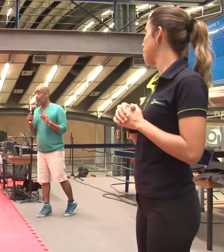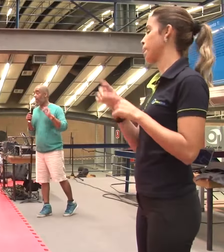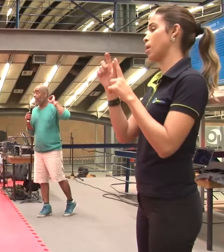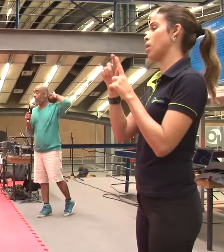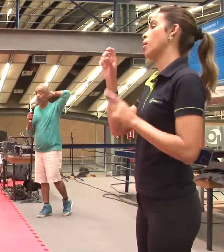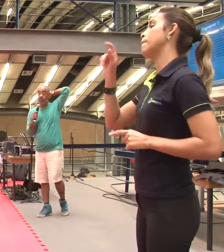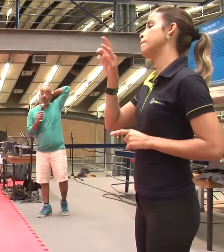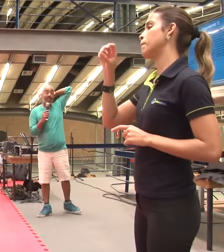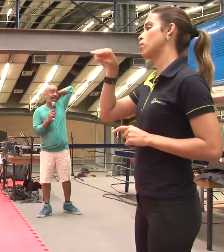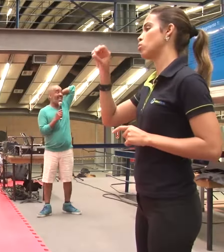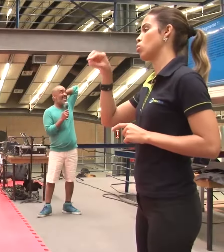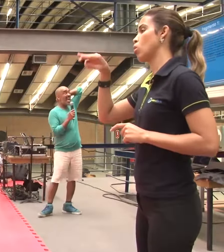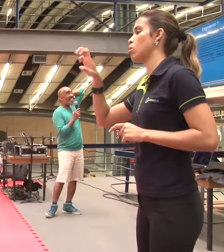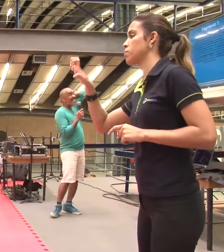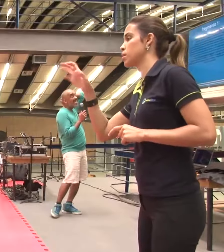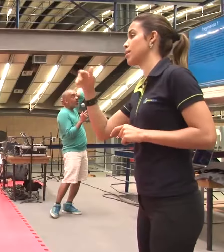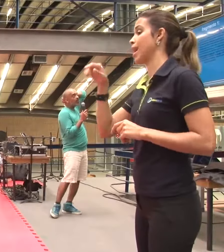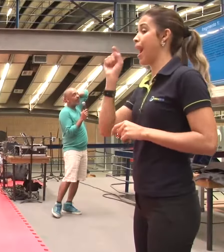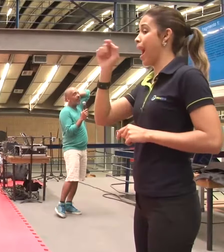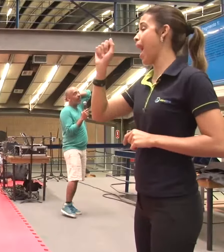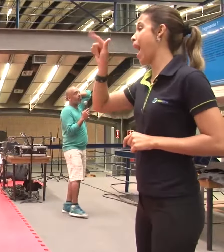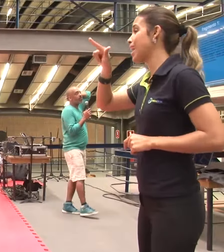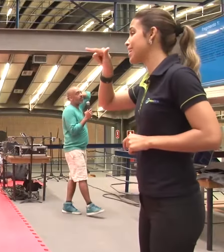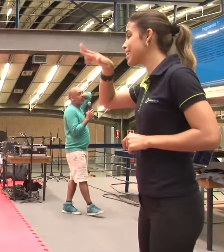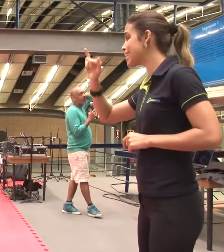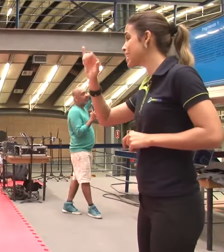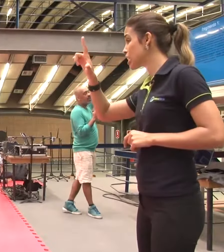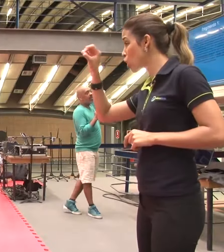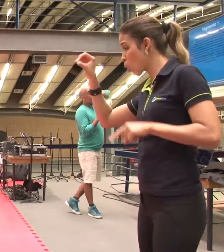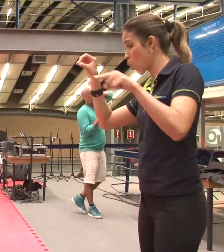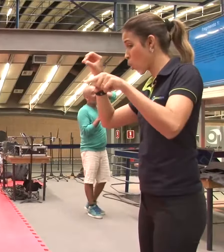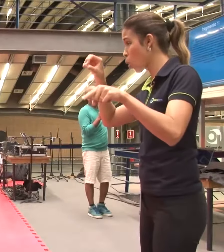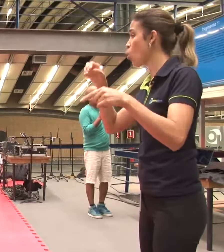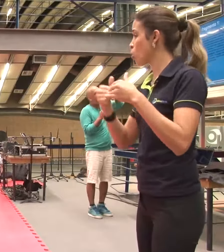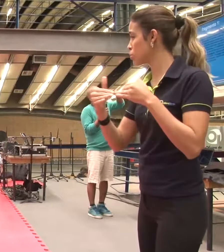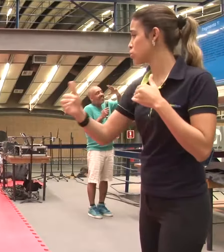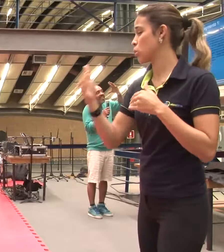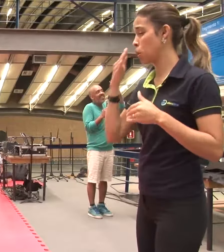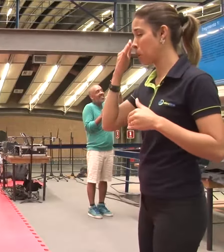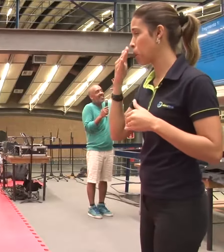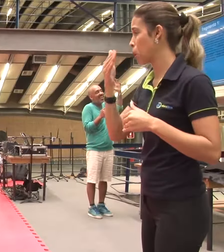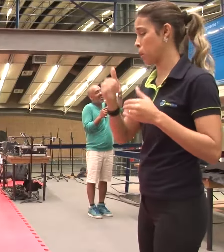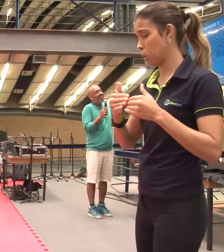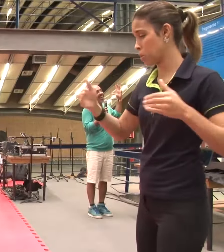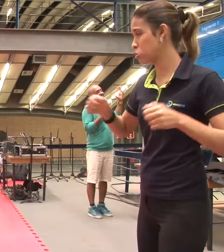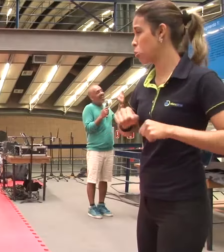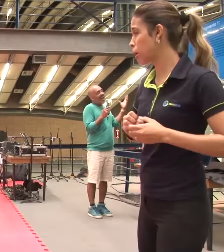pronome aí não é inoportuno, né? E aquilo se foi constituindo numa grande